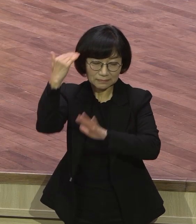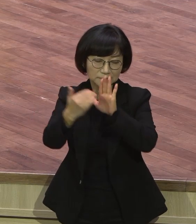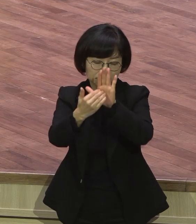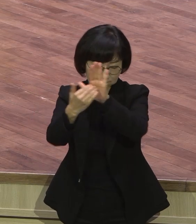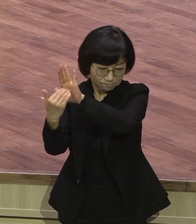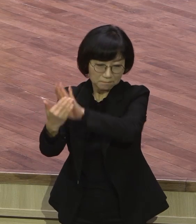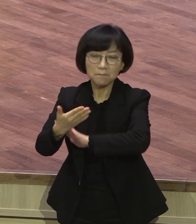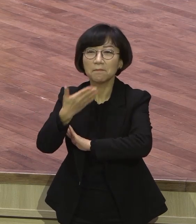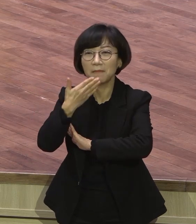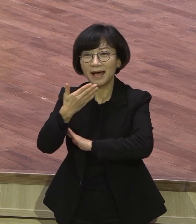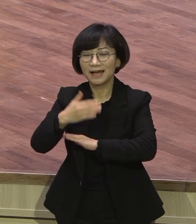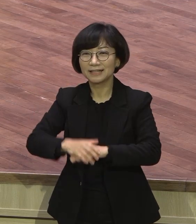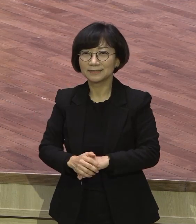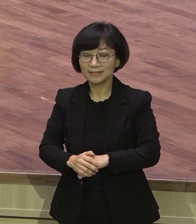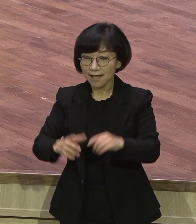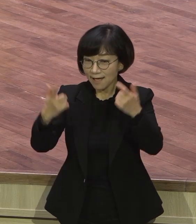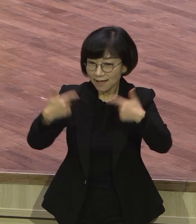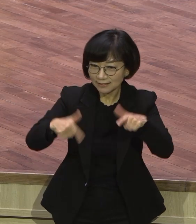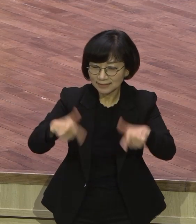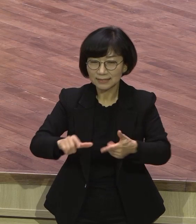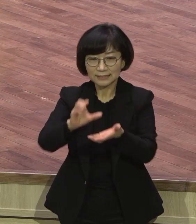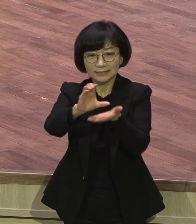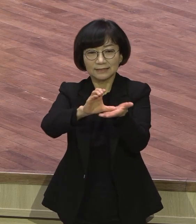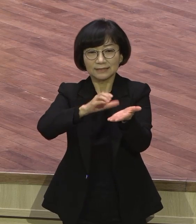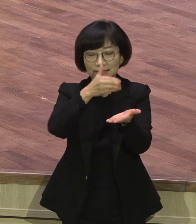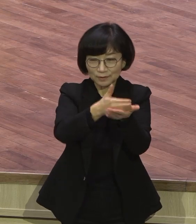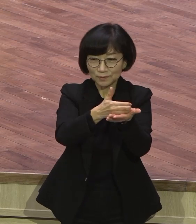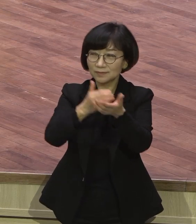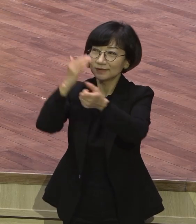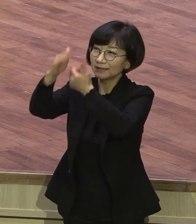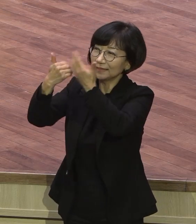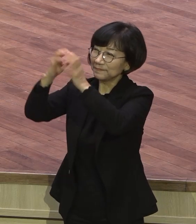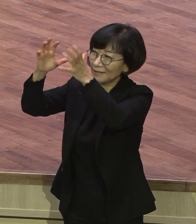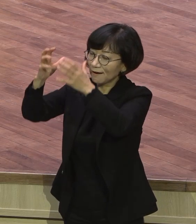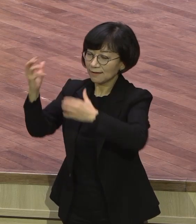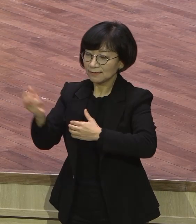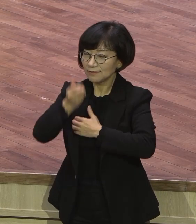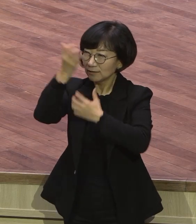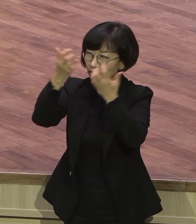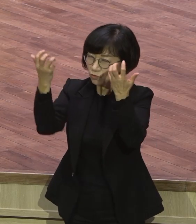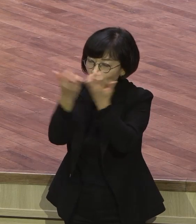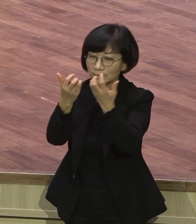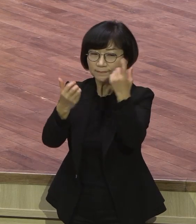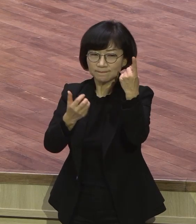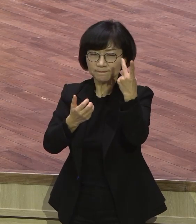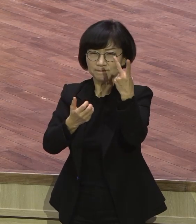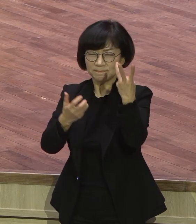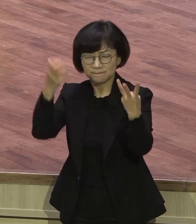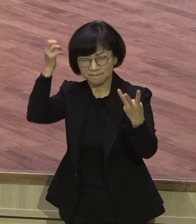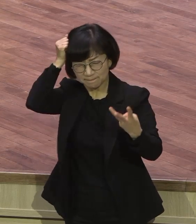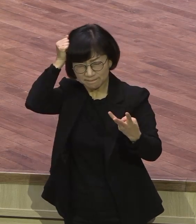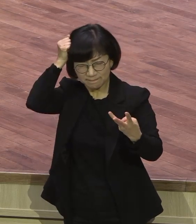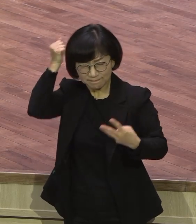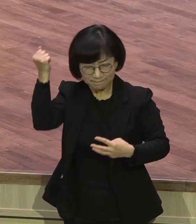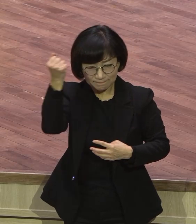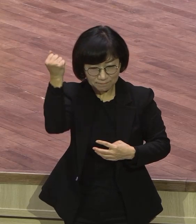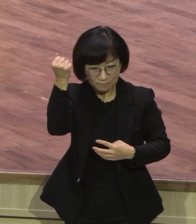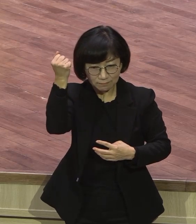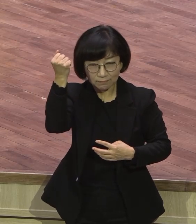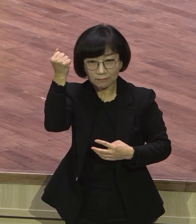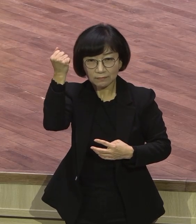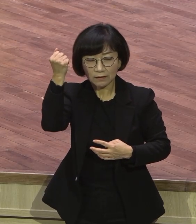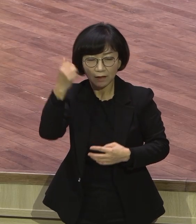뭐든지 오직 그리스도, 오직 하나님 나라, 오직 성령 중앙에 포커스를 맞춰야 돼요. 그래야 여러분이 우울증에 빠지지